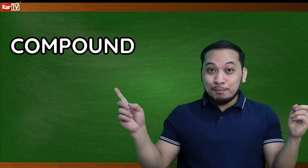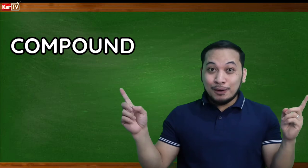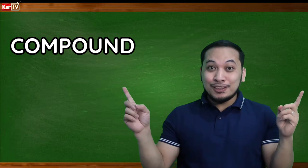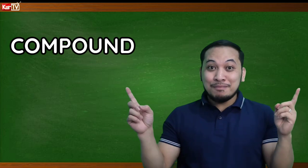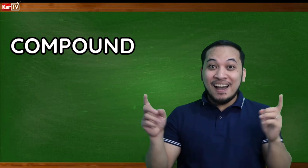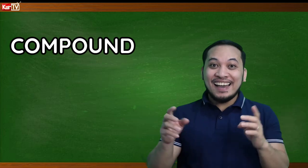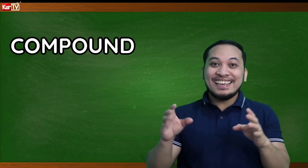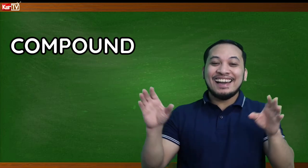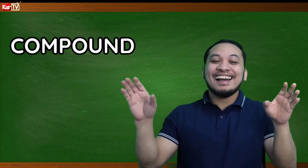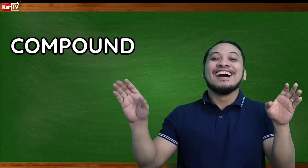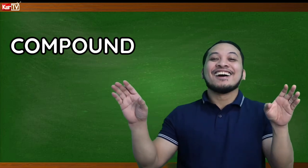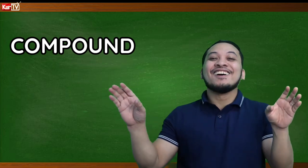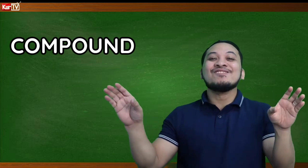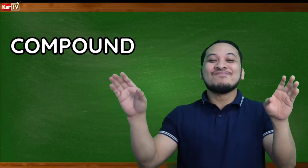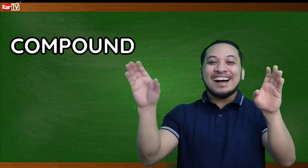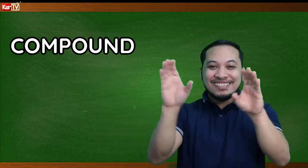compound na bahay, ha? Compound.